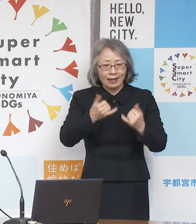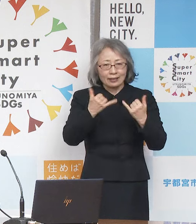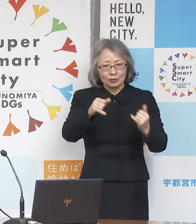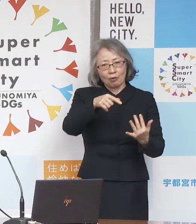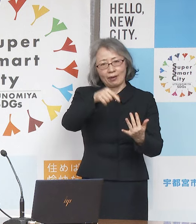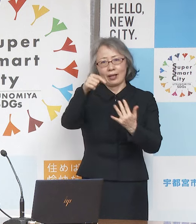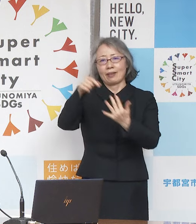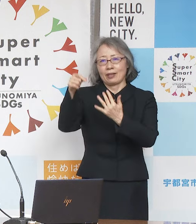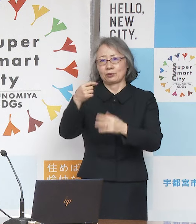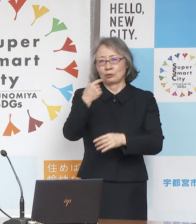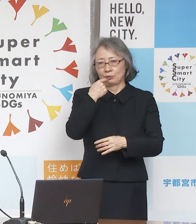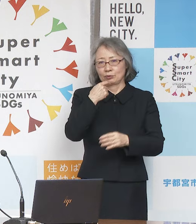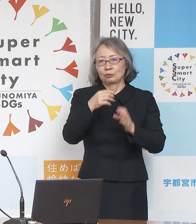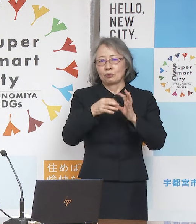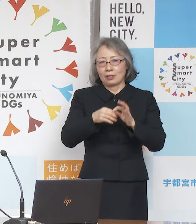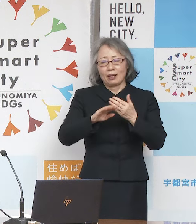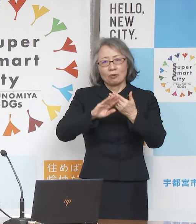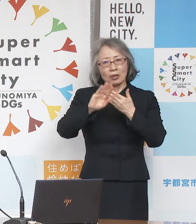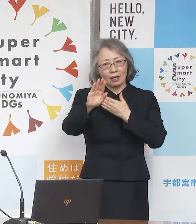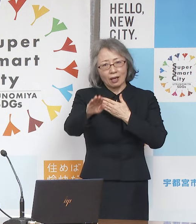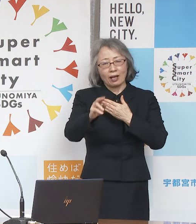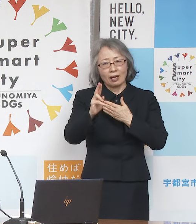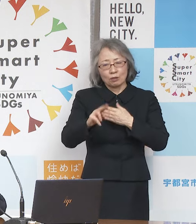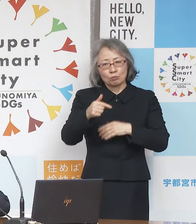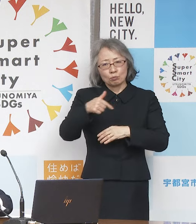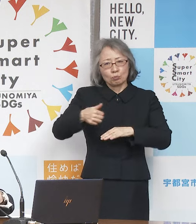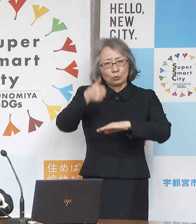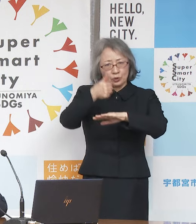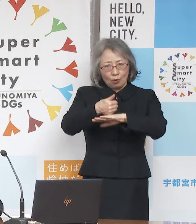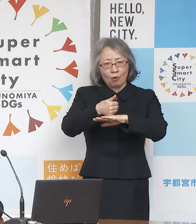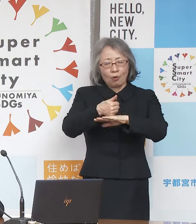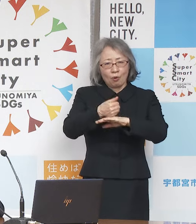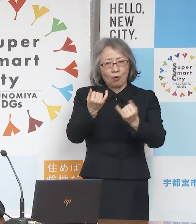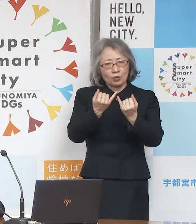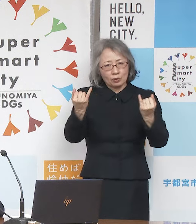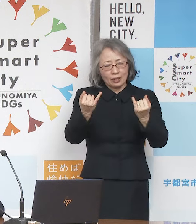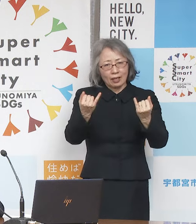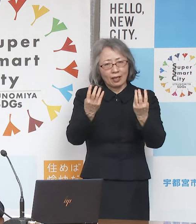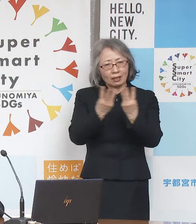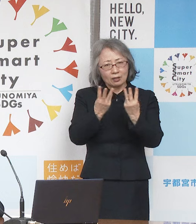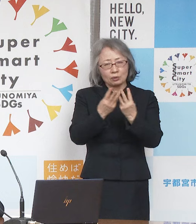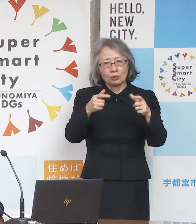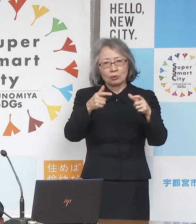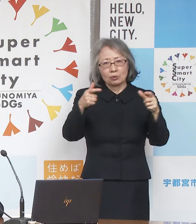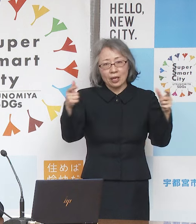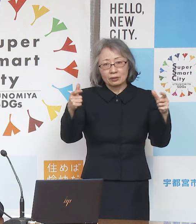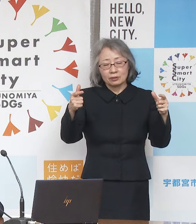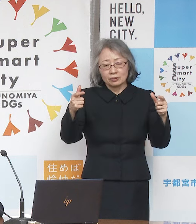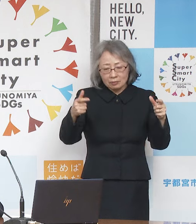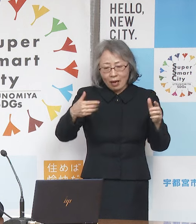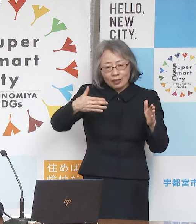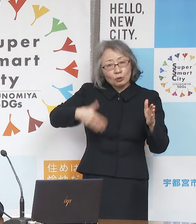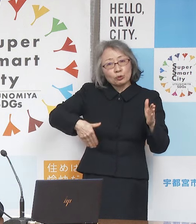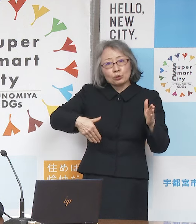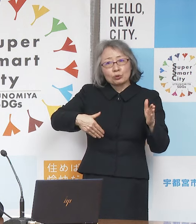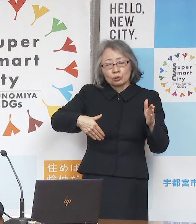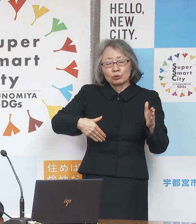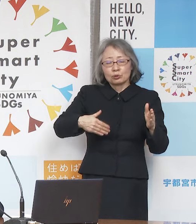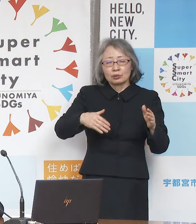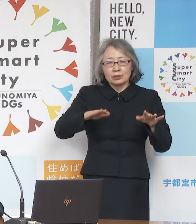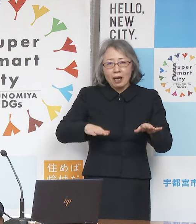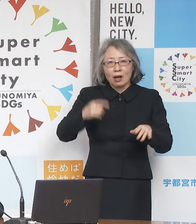まいりましたのでまこれからおそらく部長級の方々がどんどん増えていくという過になってくるんではないかな